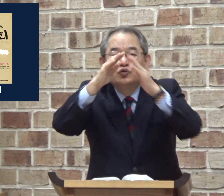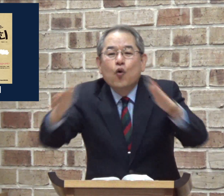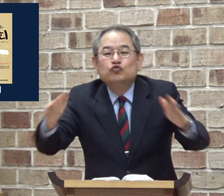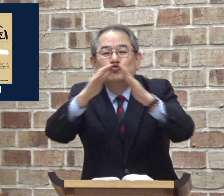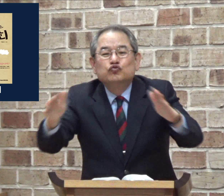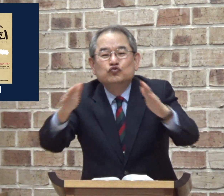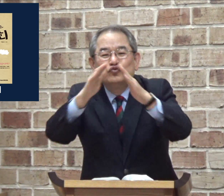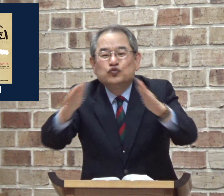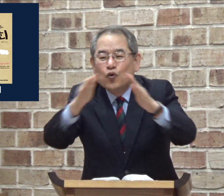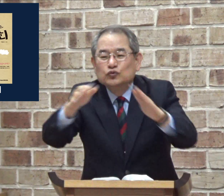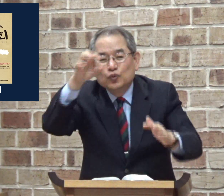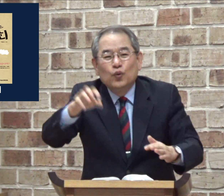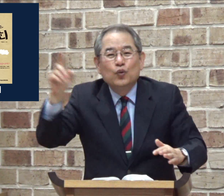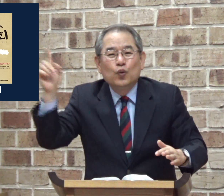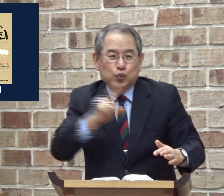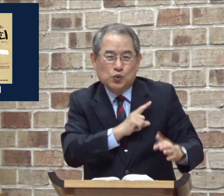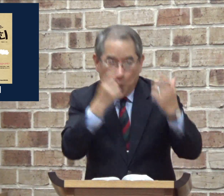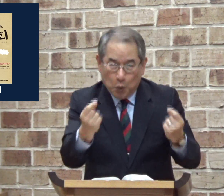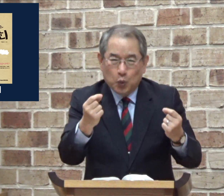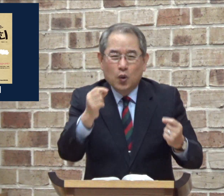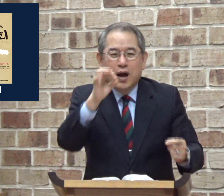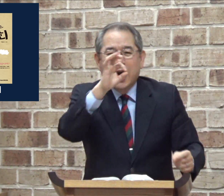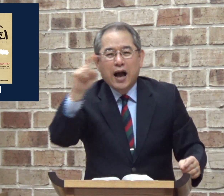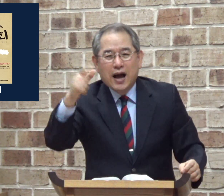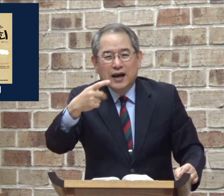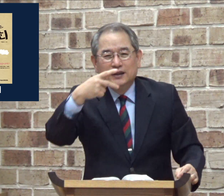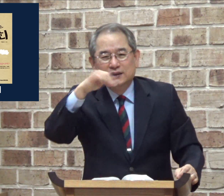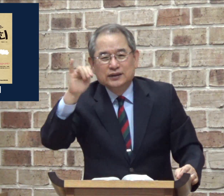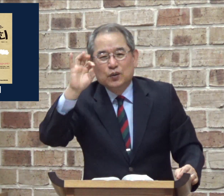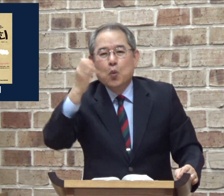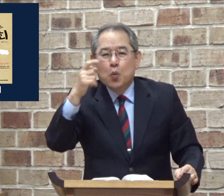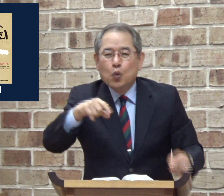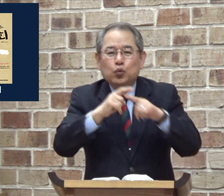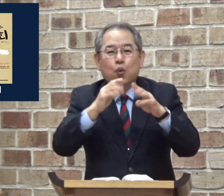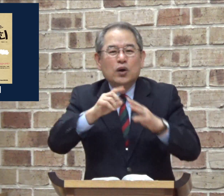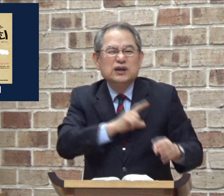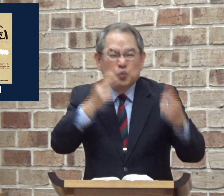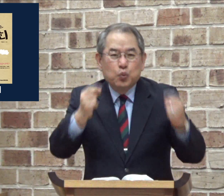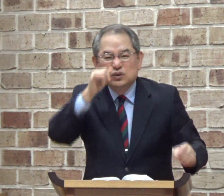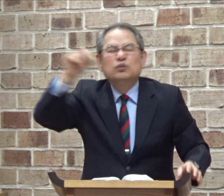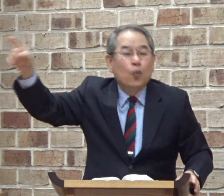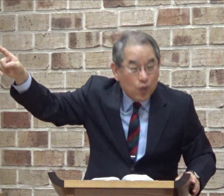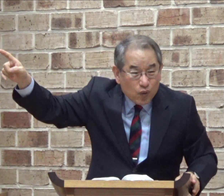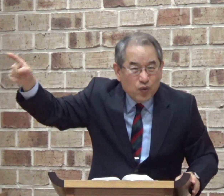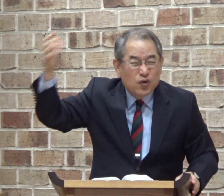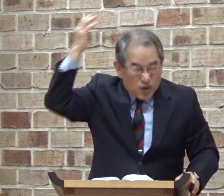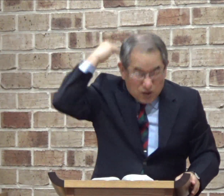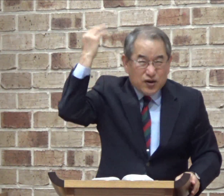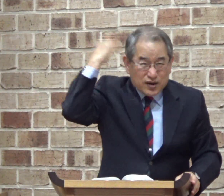제가 한 20년 전에 한번 방문했었는데요. 교회 모습이 화려하지